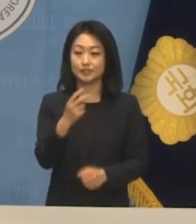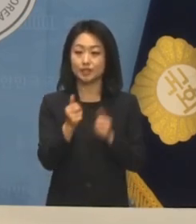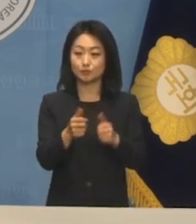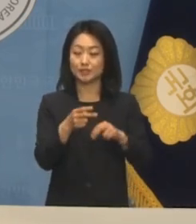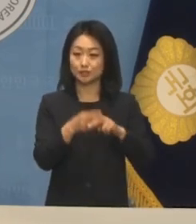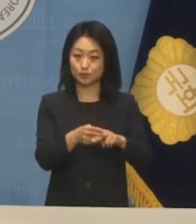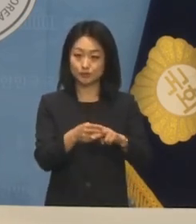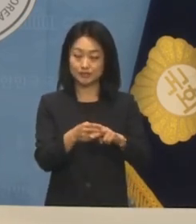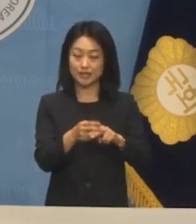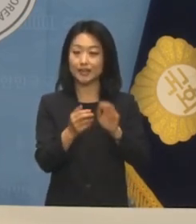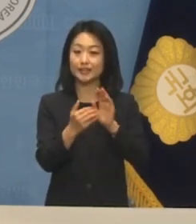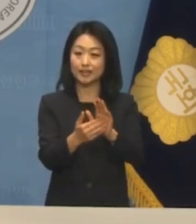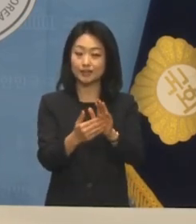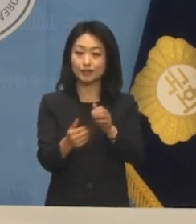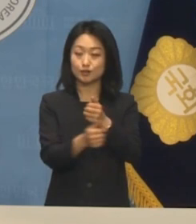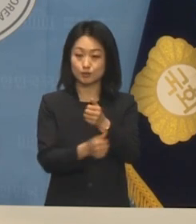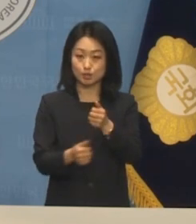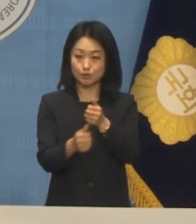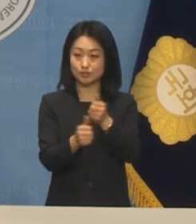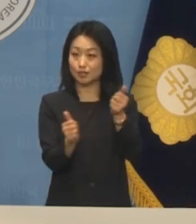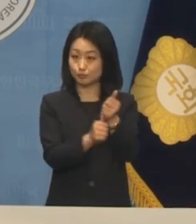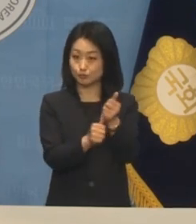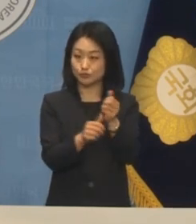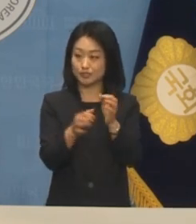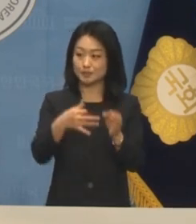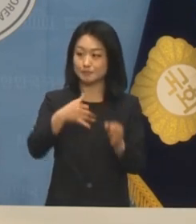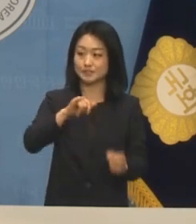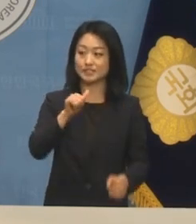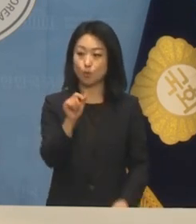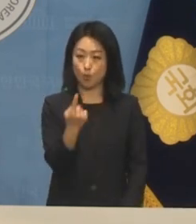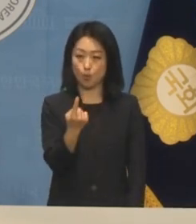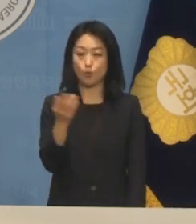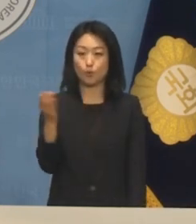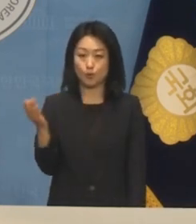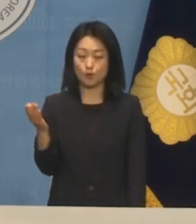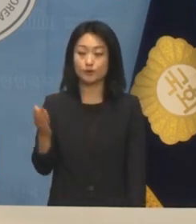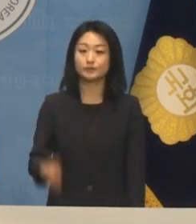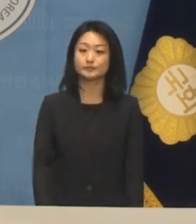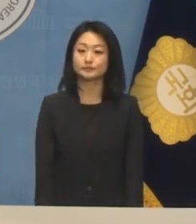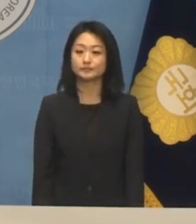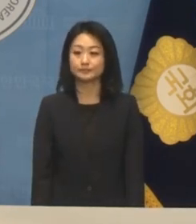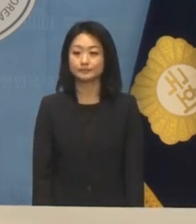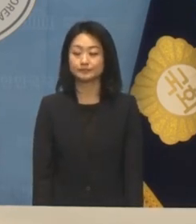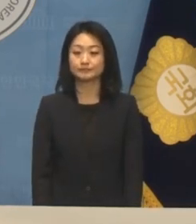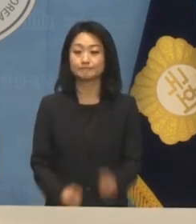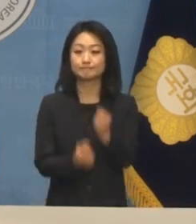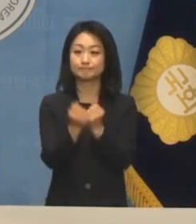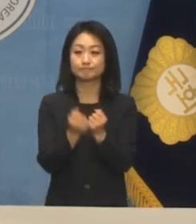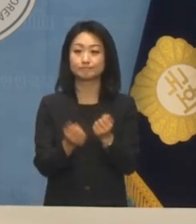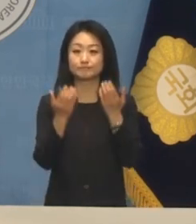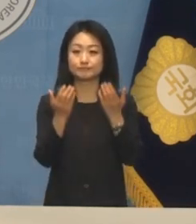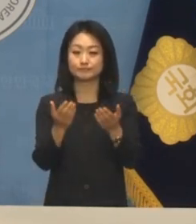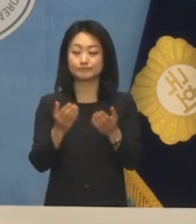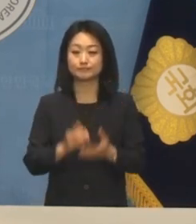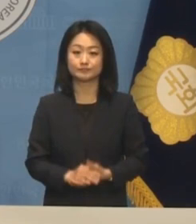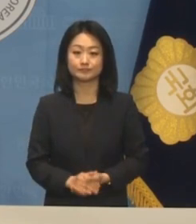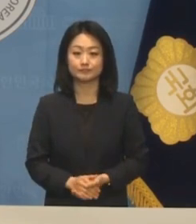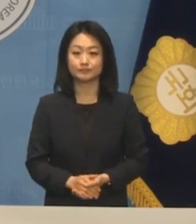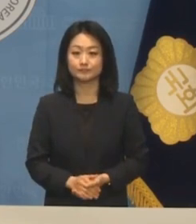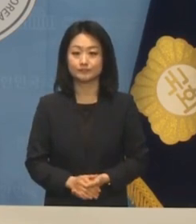독재 정치탄압 대책위 김지호 부위원장님 참석하셨습니다. 그럼 바로 기자회견 시작하도록 하겠습니다.